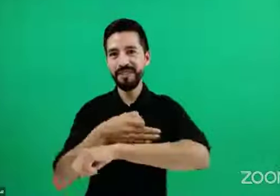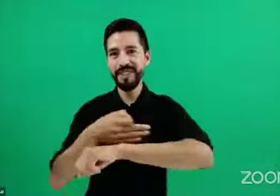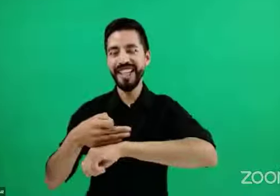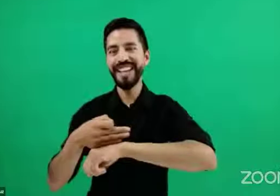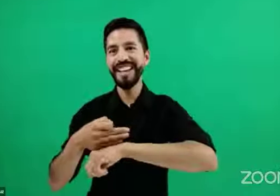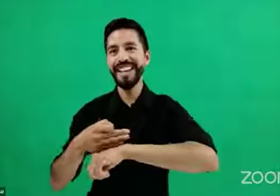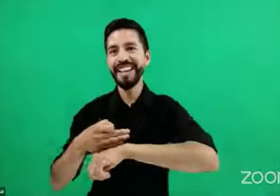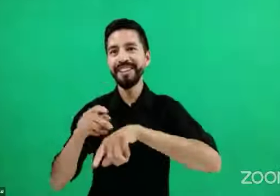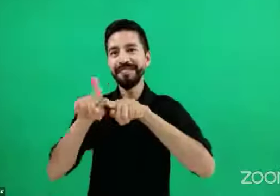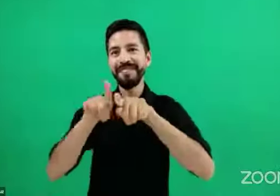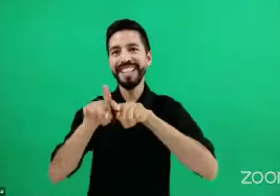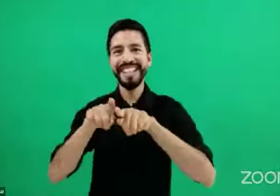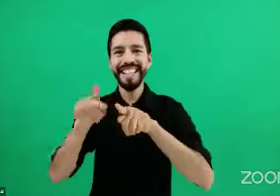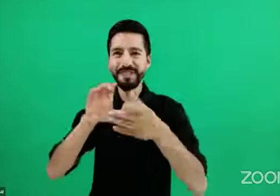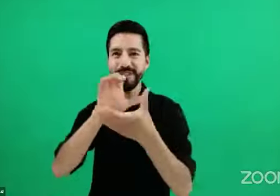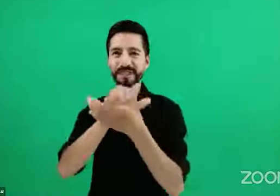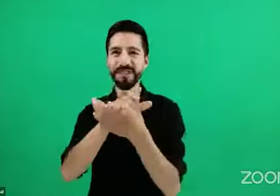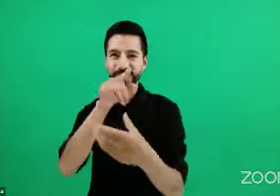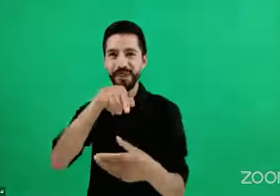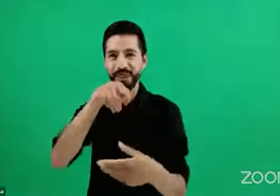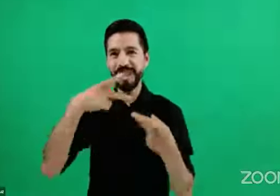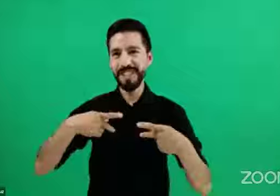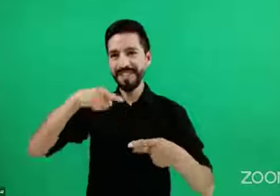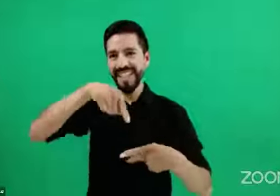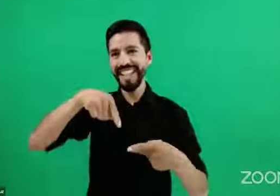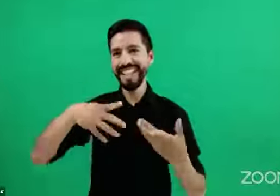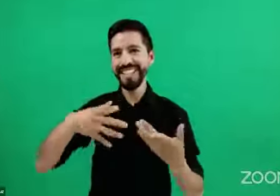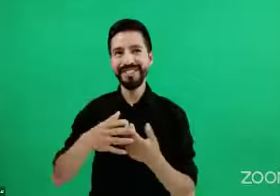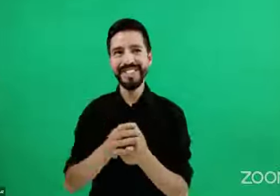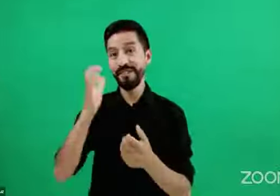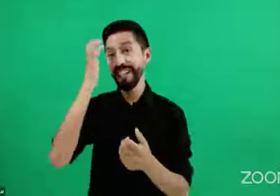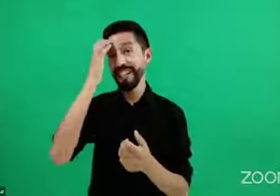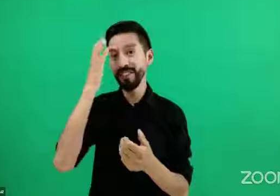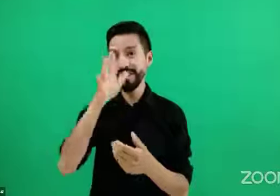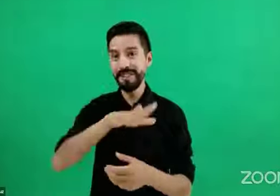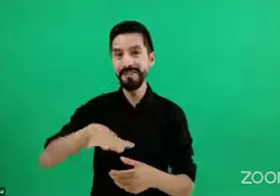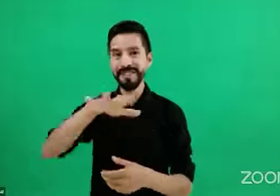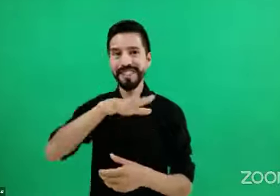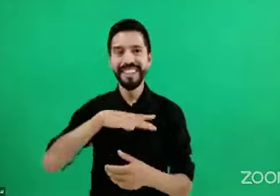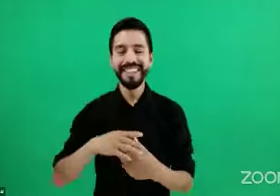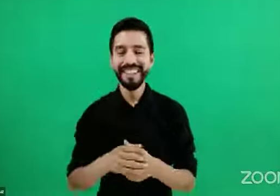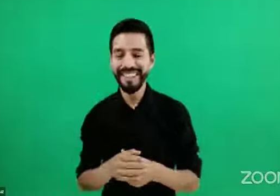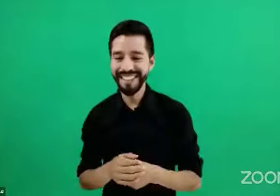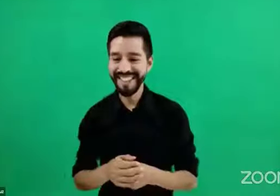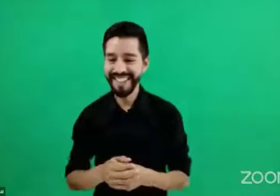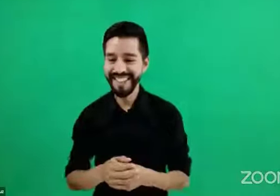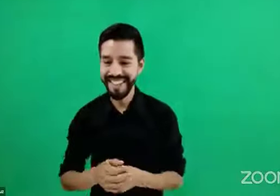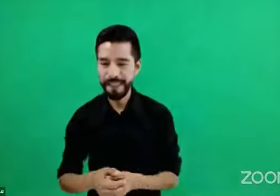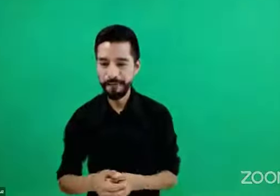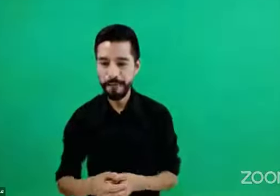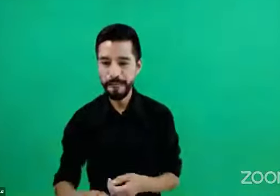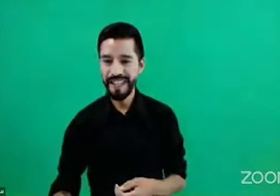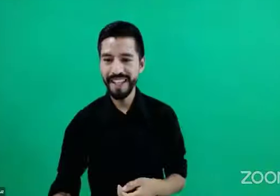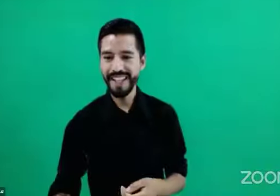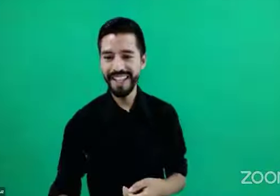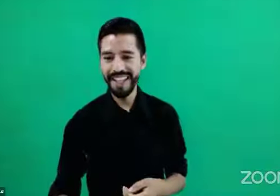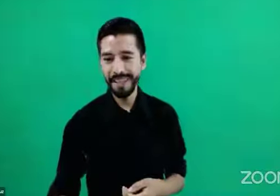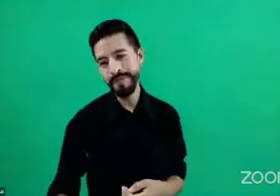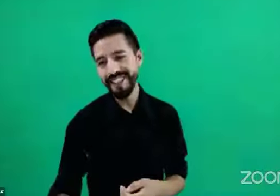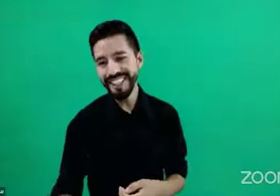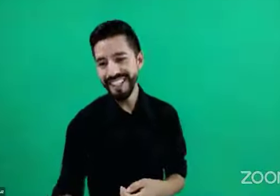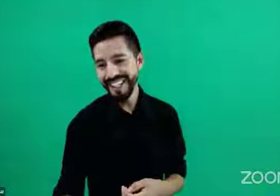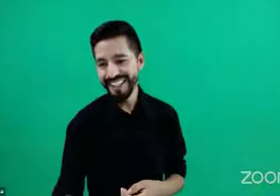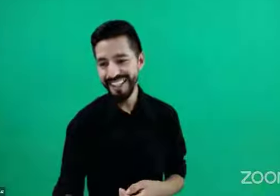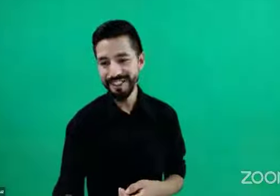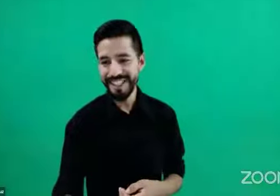con mi familia. Mi hermana se casó con una persona de aquí, entonces fue que conocimos. Y y